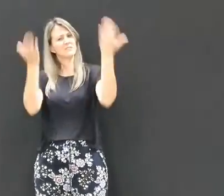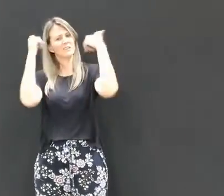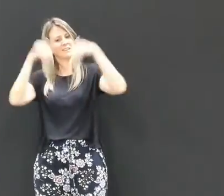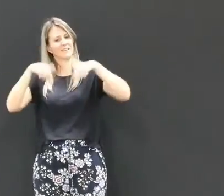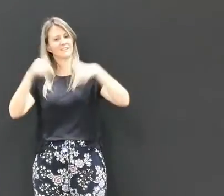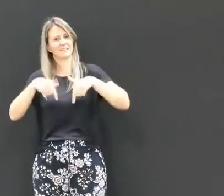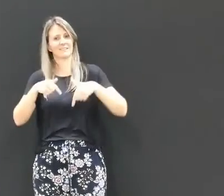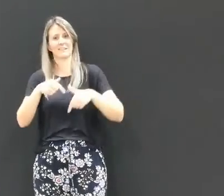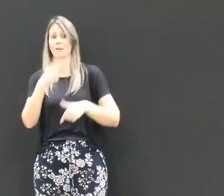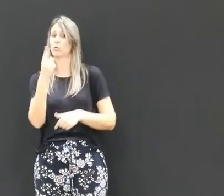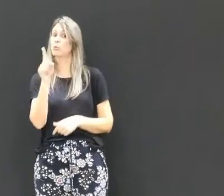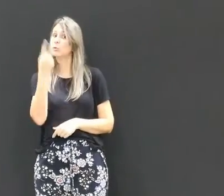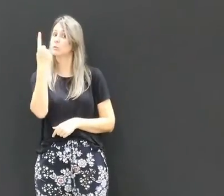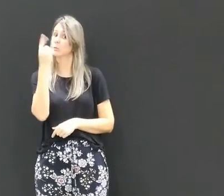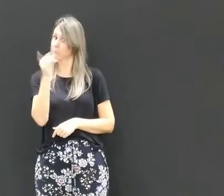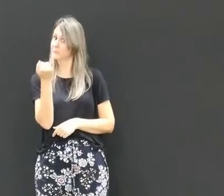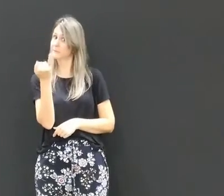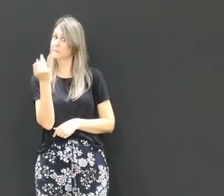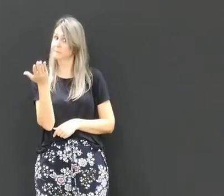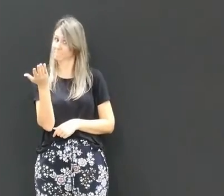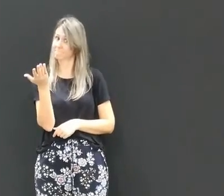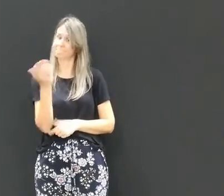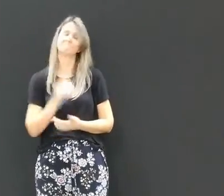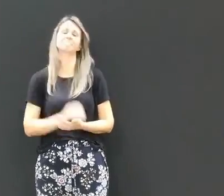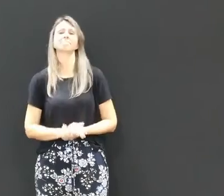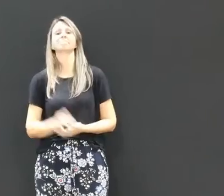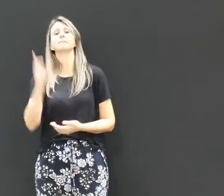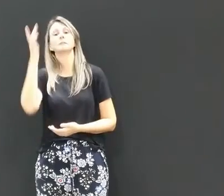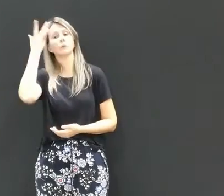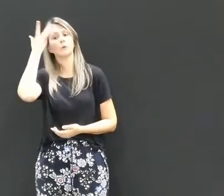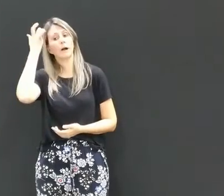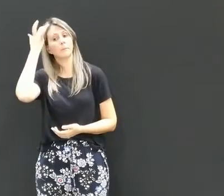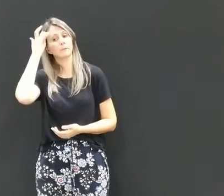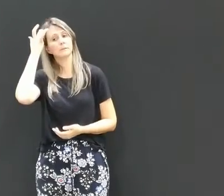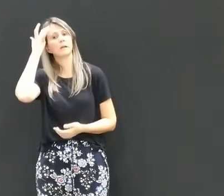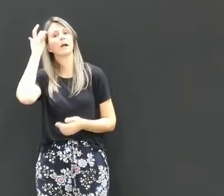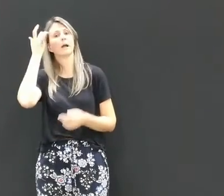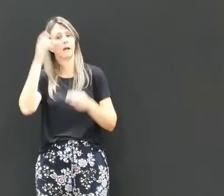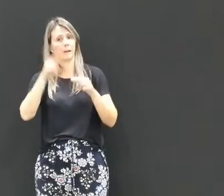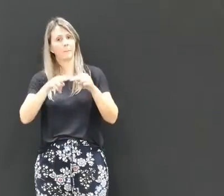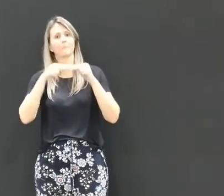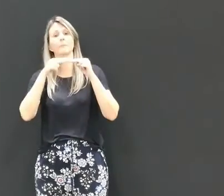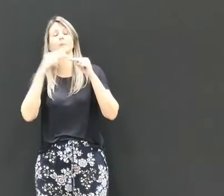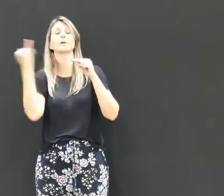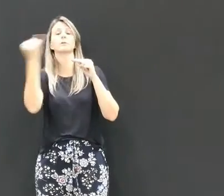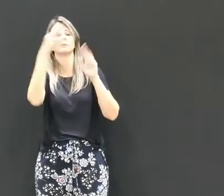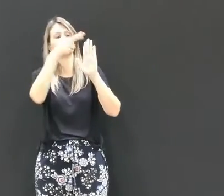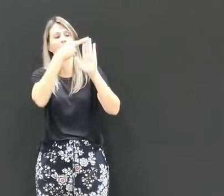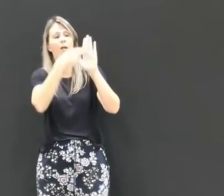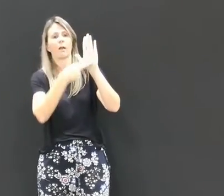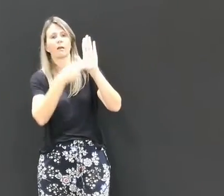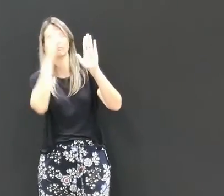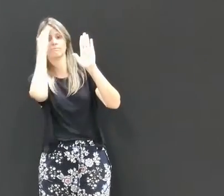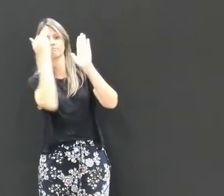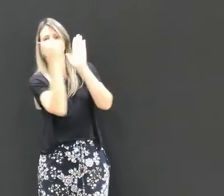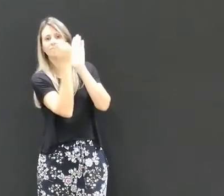nos encontrar aqui no último culto, vai ser bem legal, tá? Podem ficar tranquilos, porque